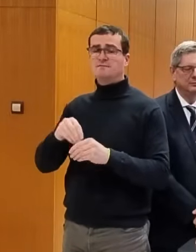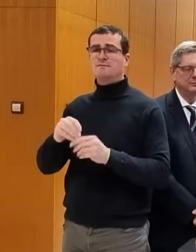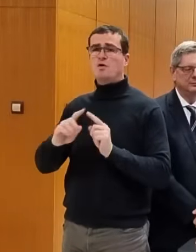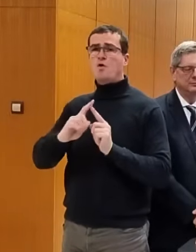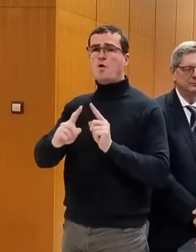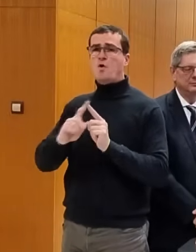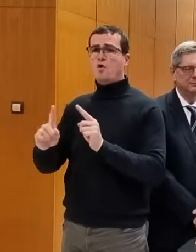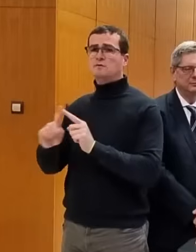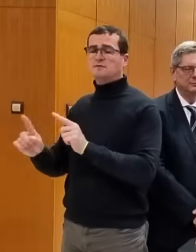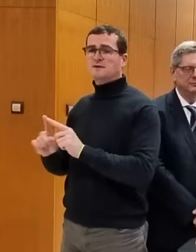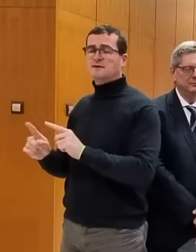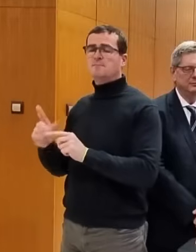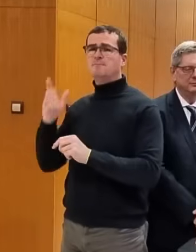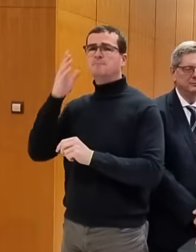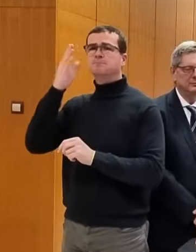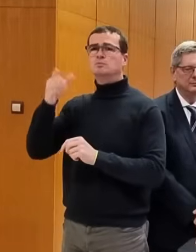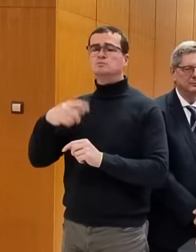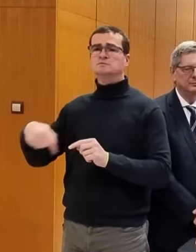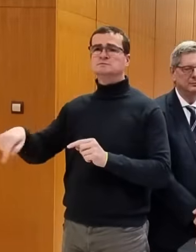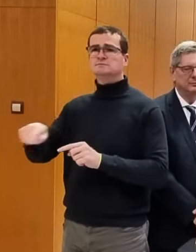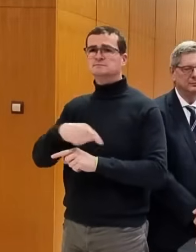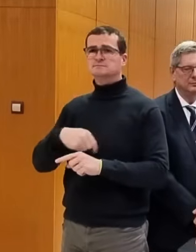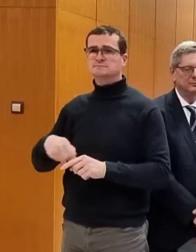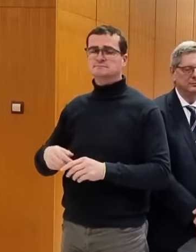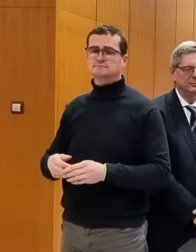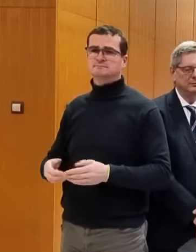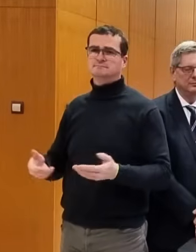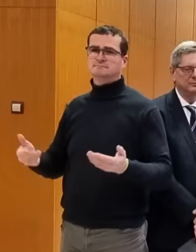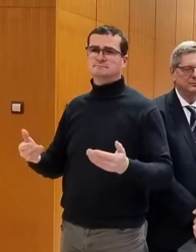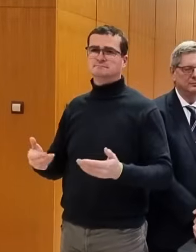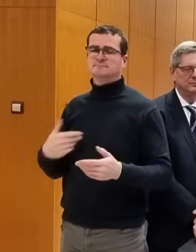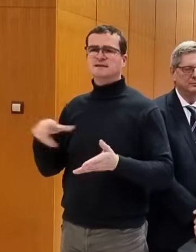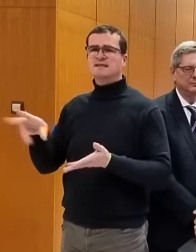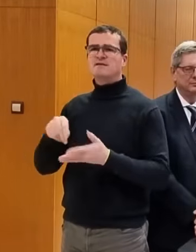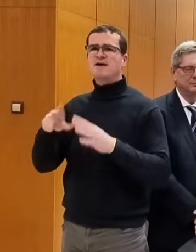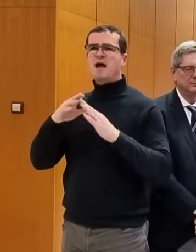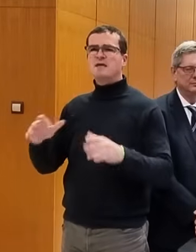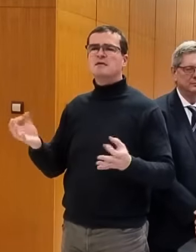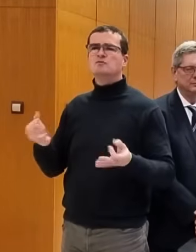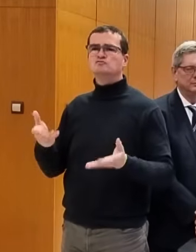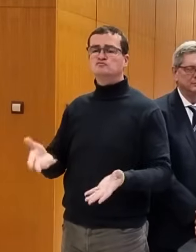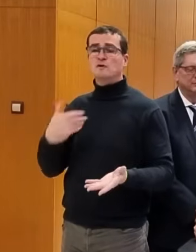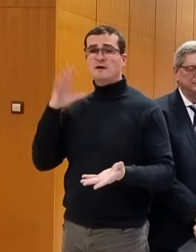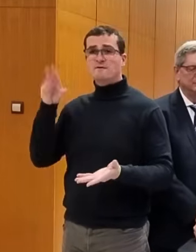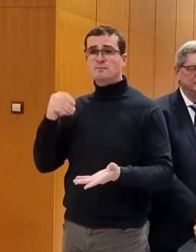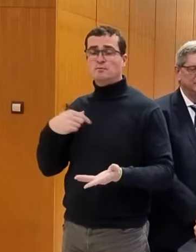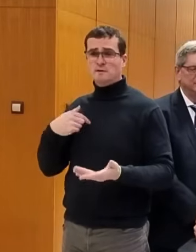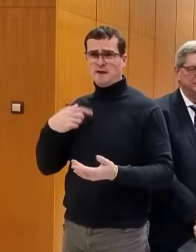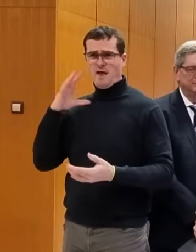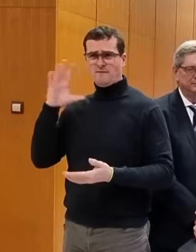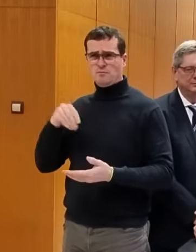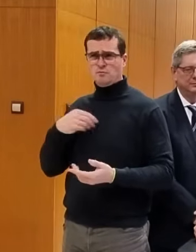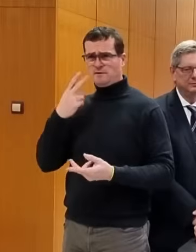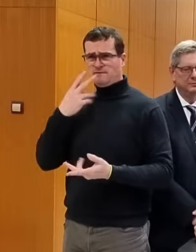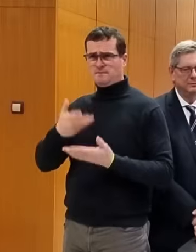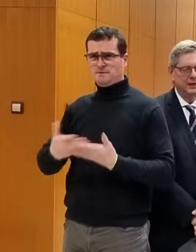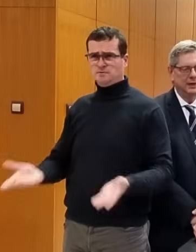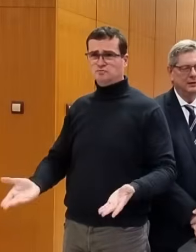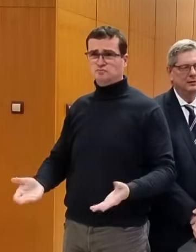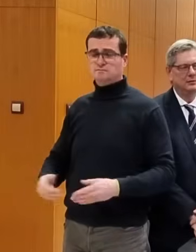chodí za budúcimi... A čo je na nahrávke z chaty? Ja som si ju vypočul, ja na tom nevidím